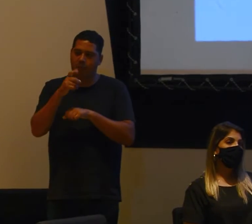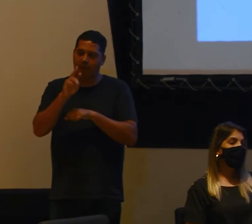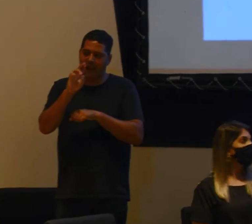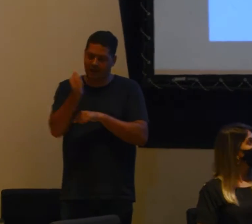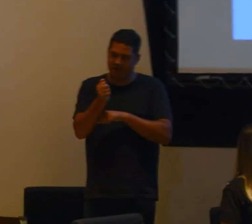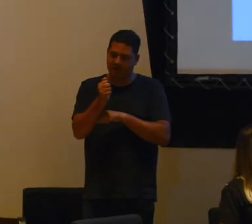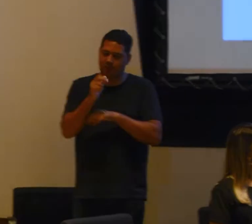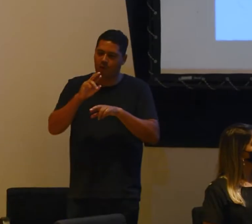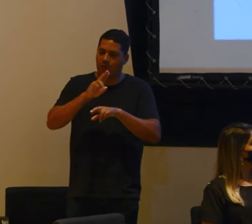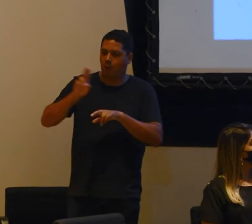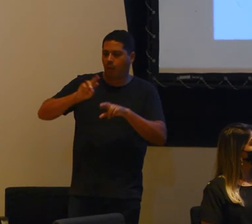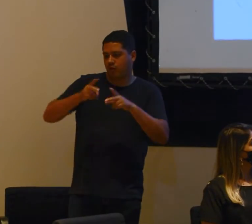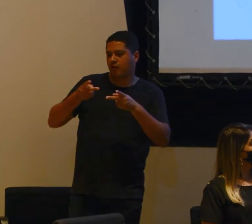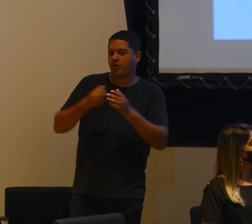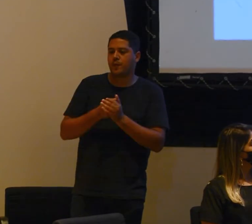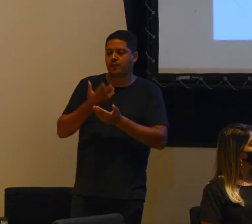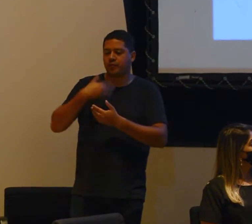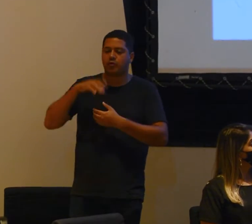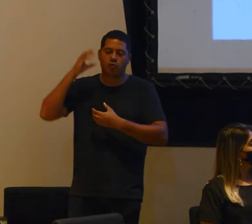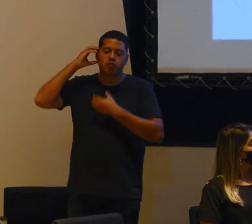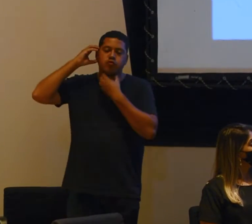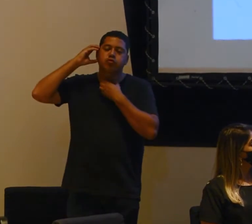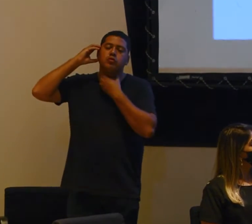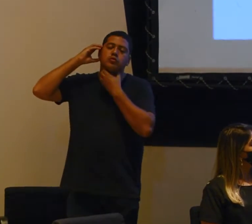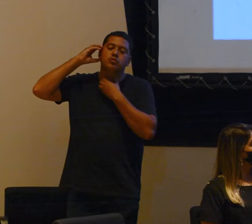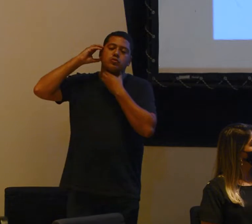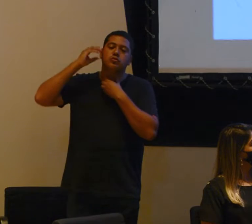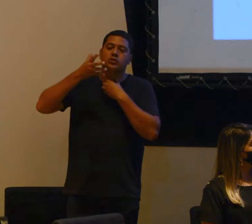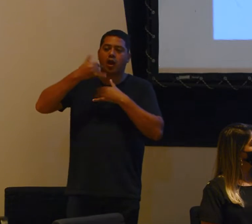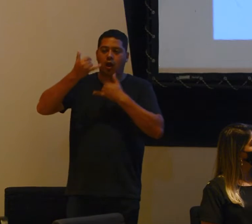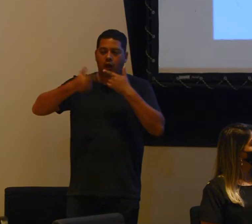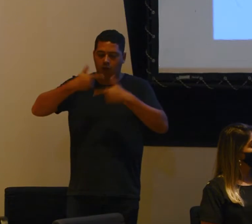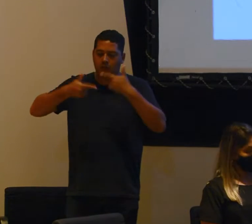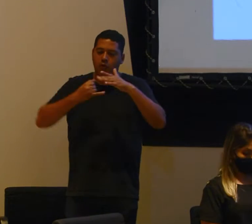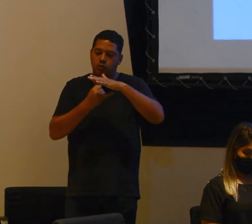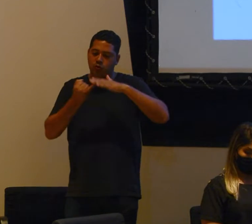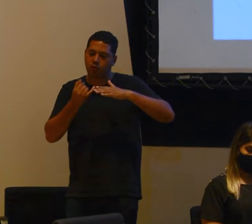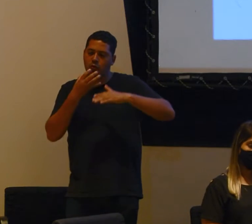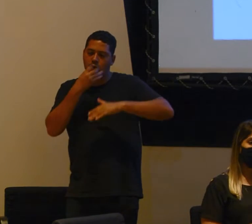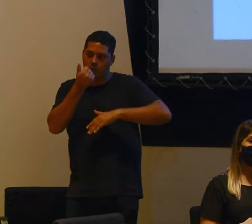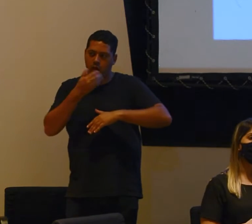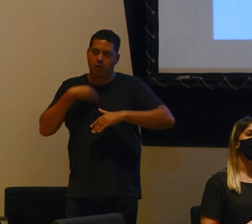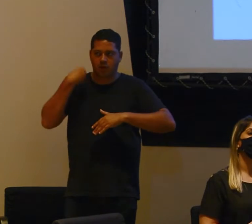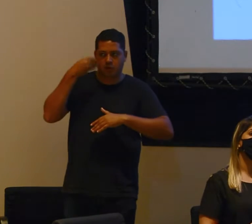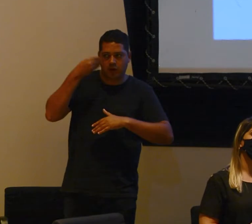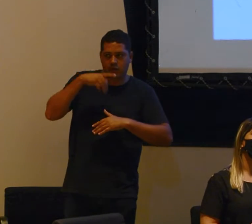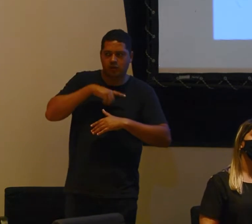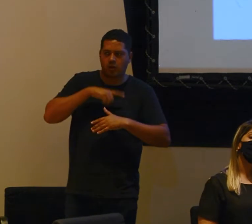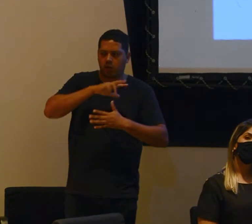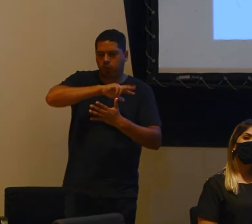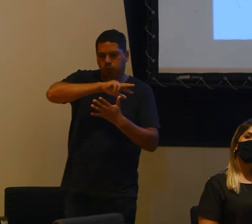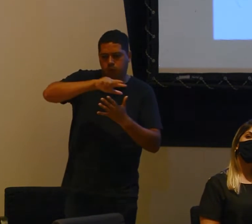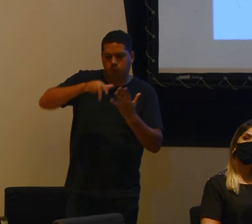incomum. Eu sou fonoaudióloga, já trabalhei no instituto, foi muito interessante a minha experiência. E lá tem muitos